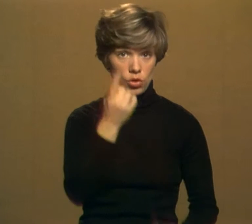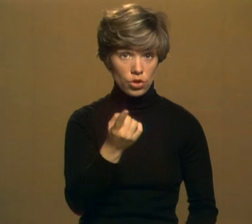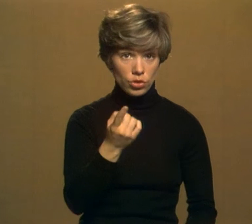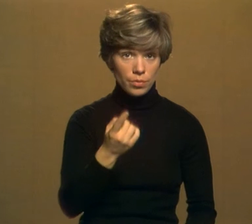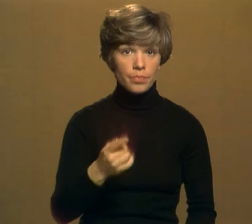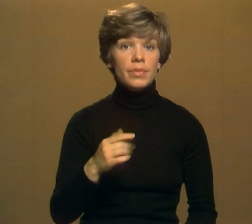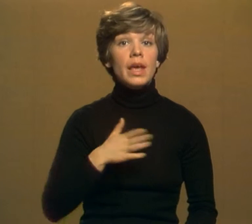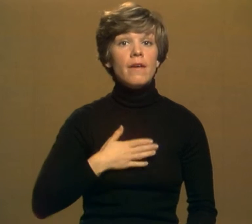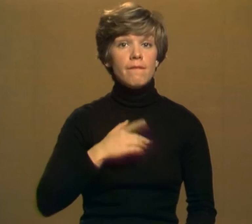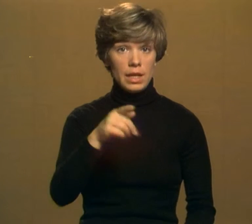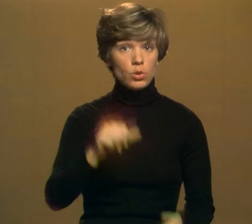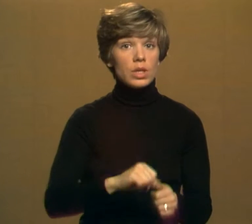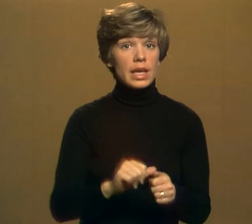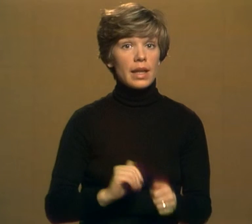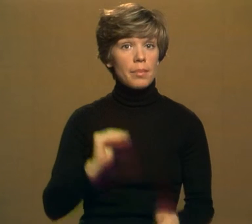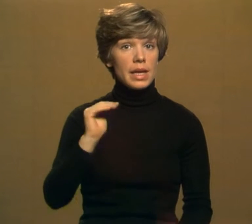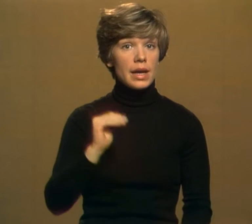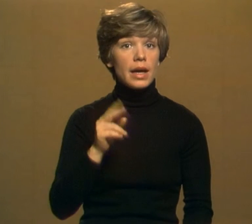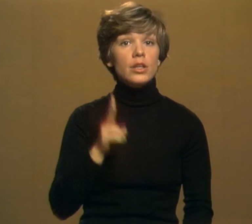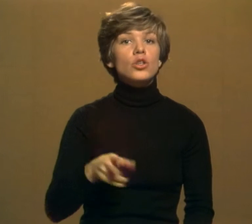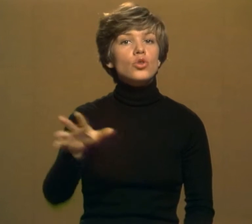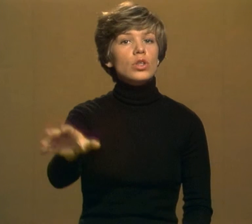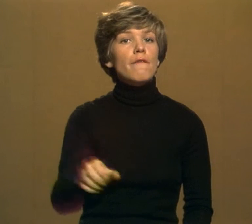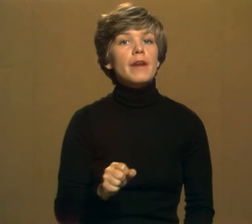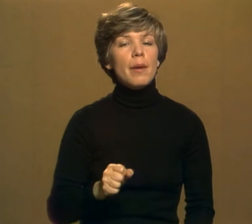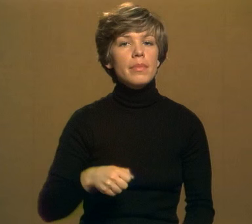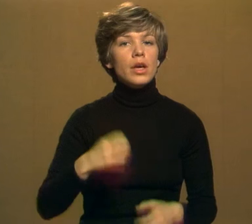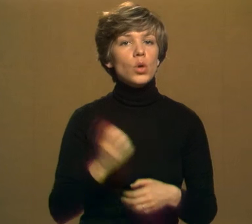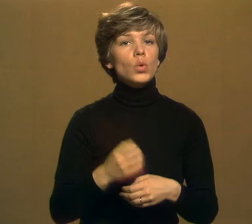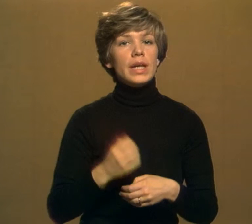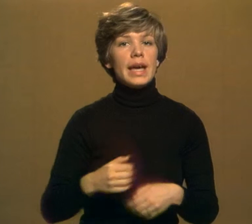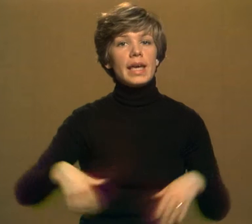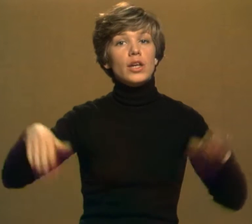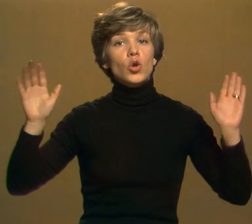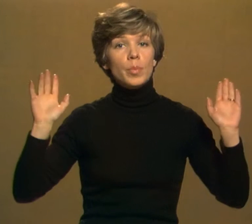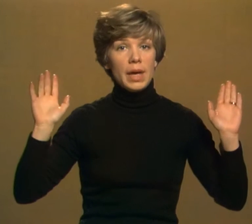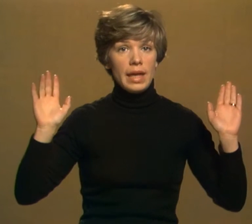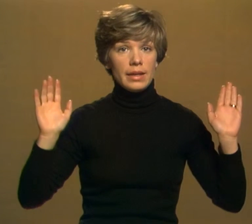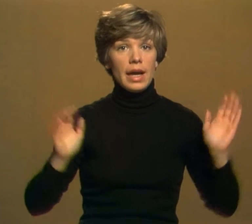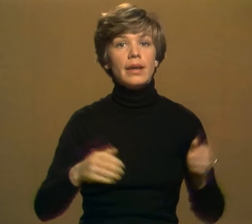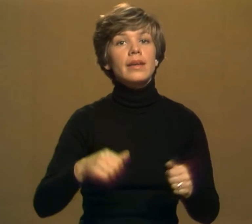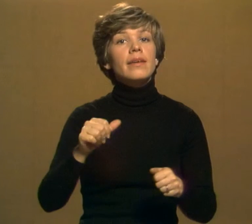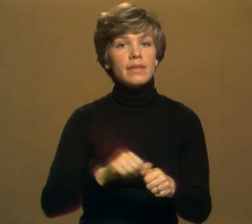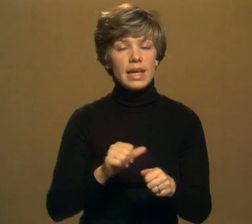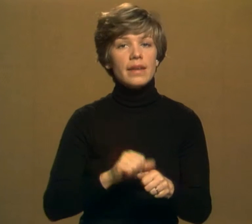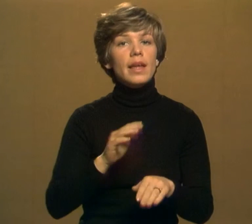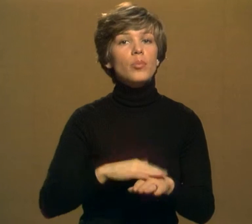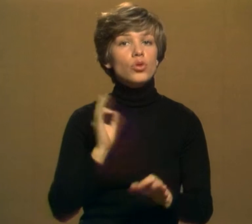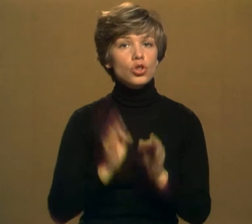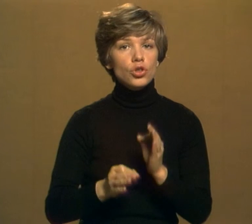imorgon. Vill du träna mera så ta fram kortleken Upp med händerna. Träna på just